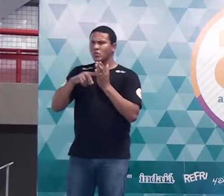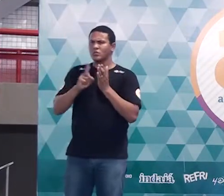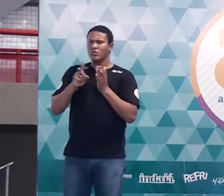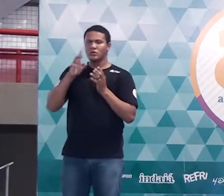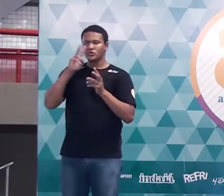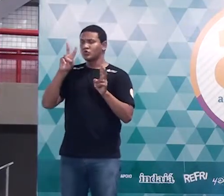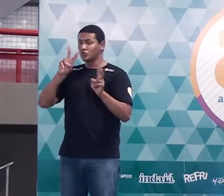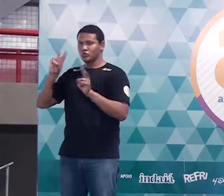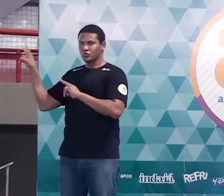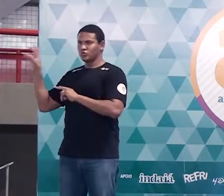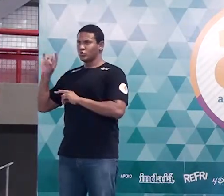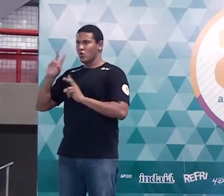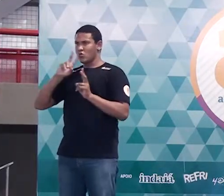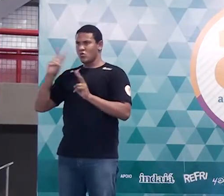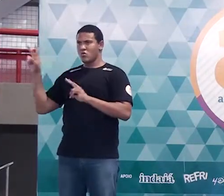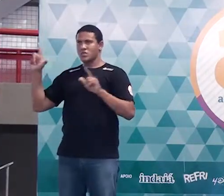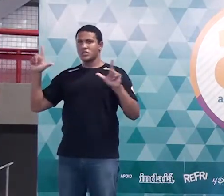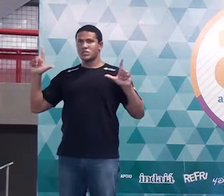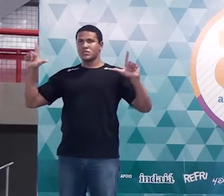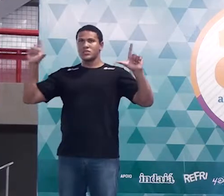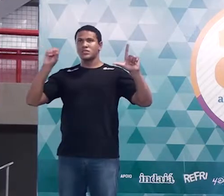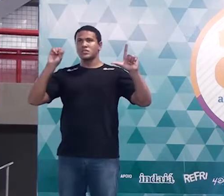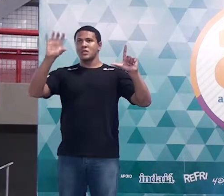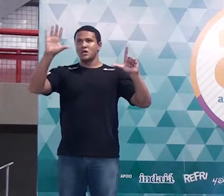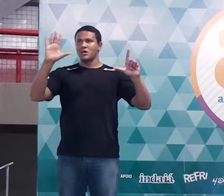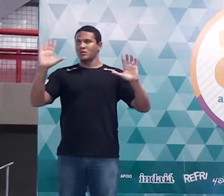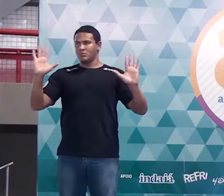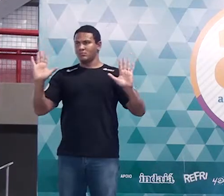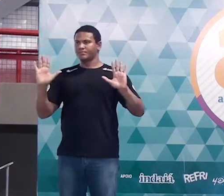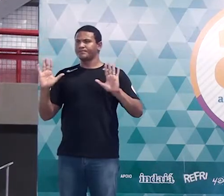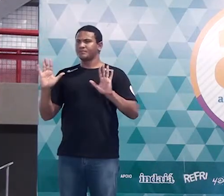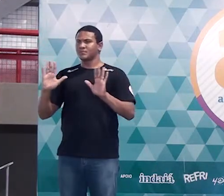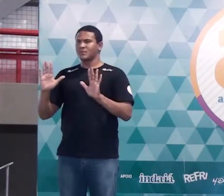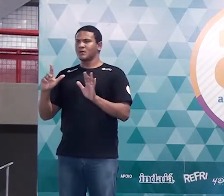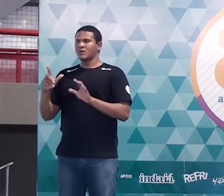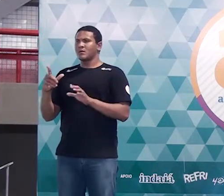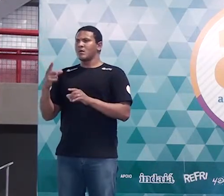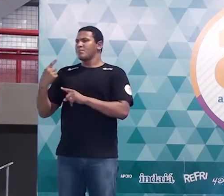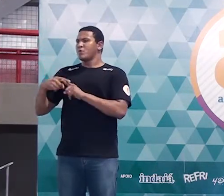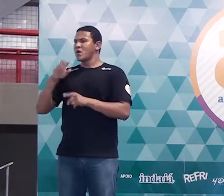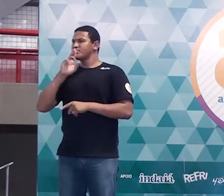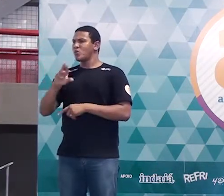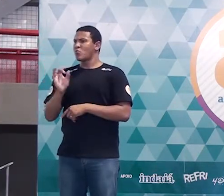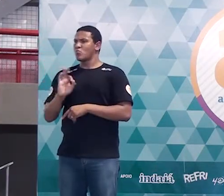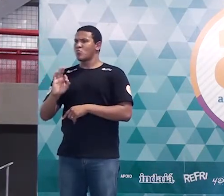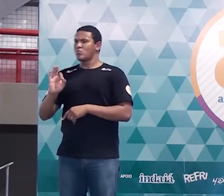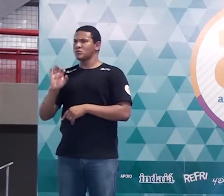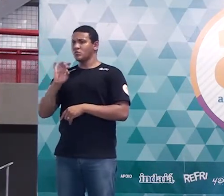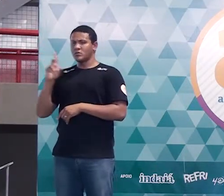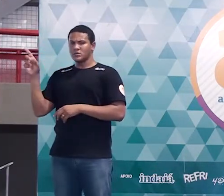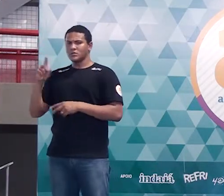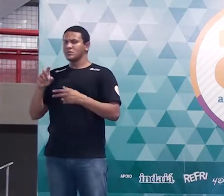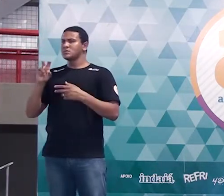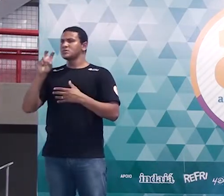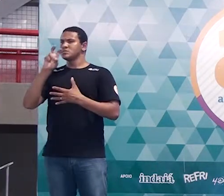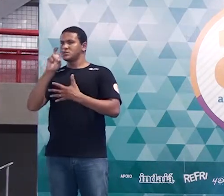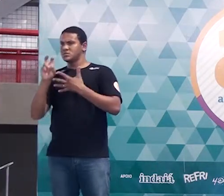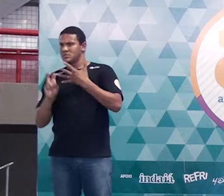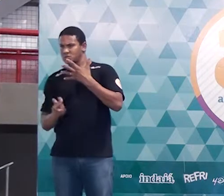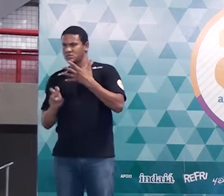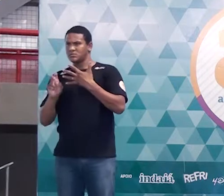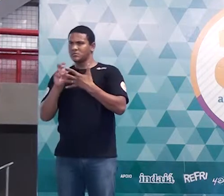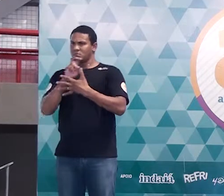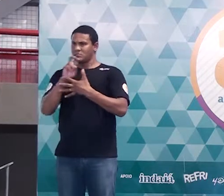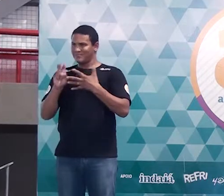só para cá, para os telões, né? Ou não vissem as respostas da apostila. Essas 5 frases,